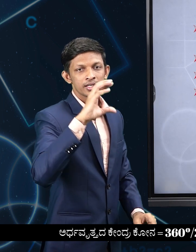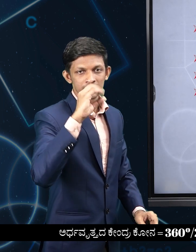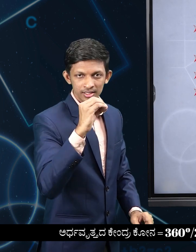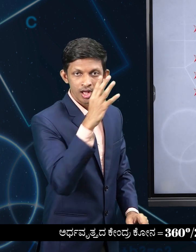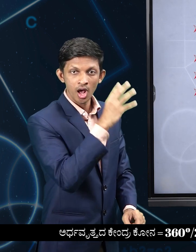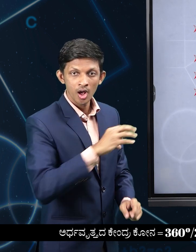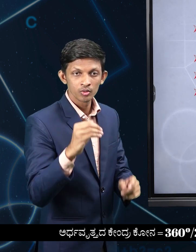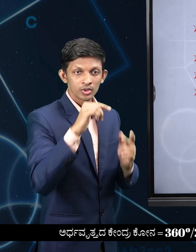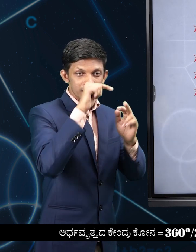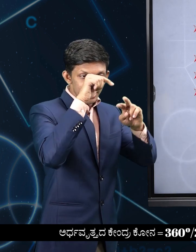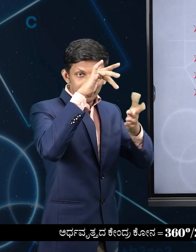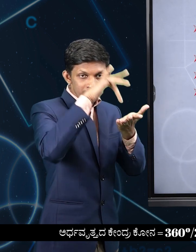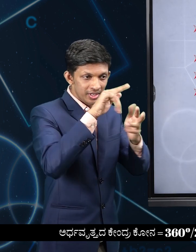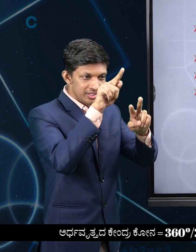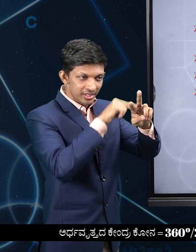ಮತ್ತು ವೃತ್ತದ ಚತುರ್ಭುಜದ ಕೇಂದ್ರ ಕೋನ